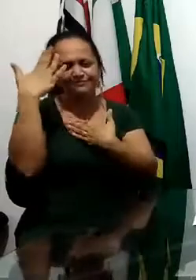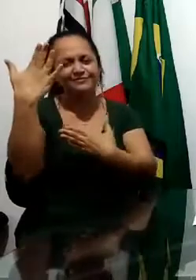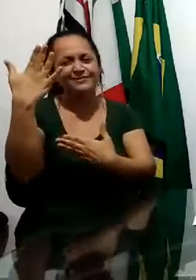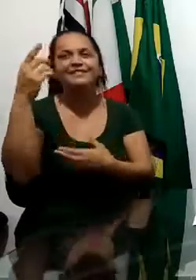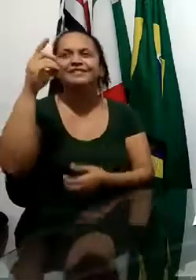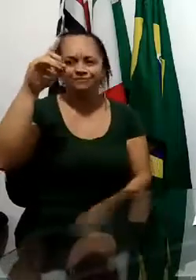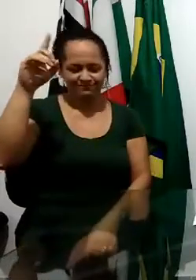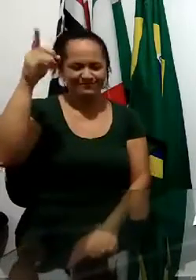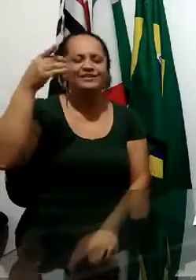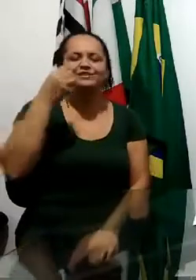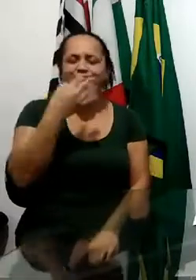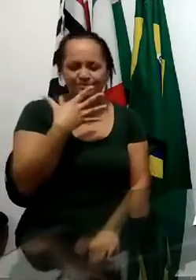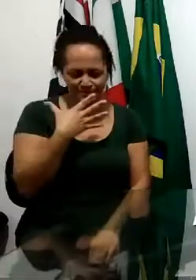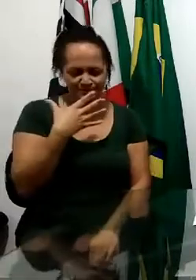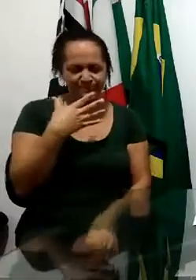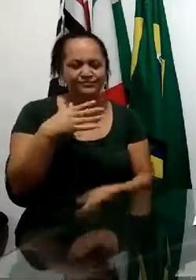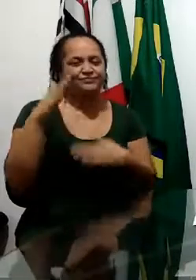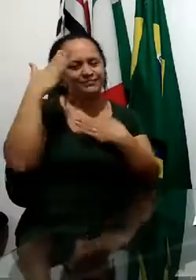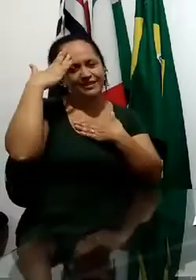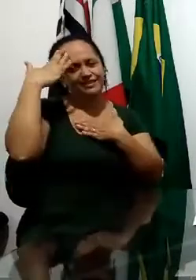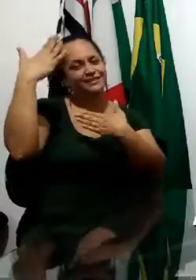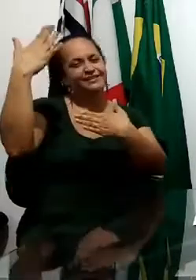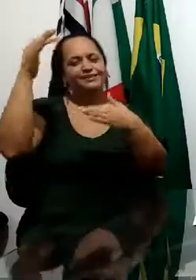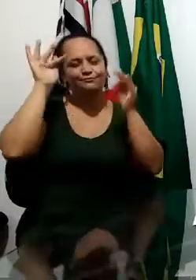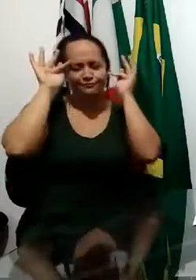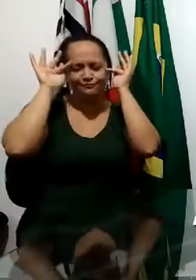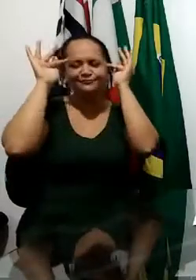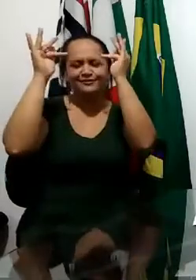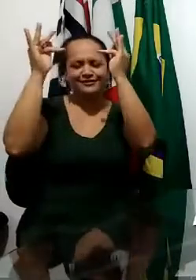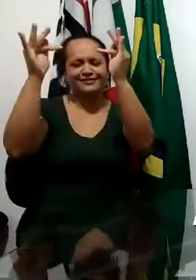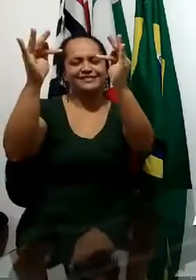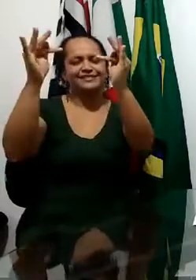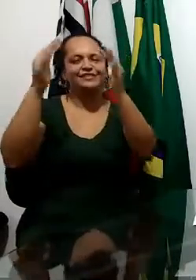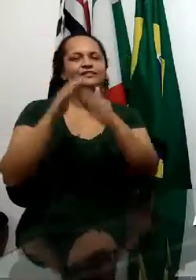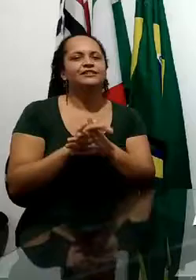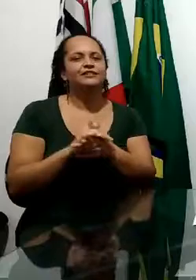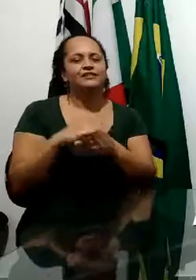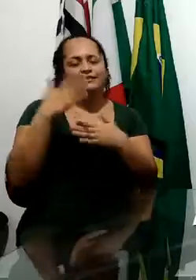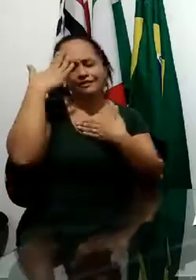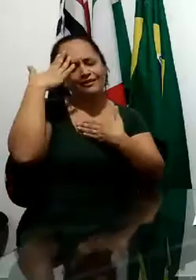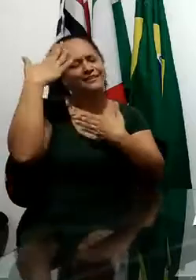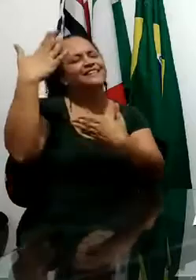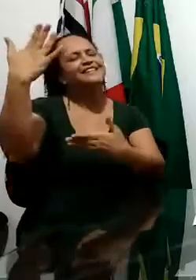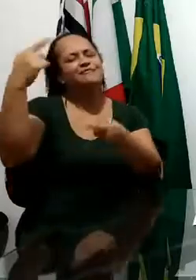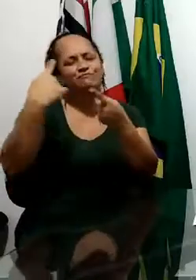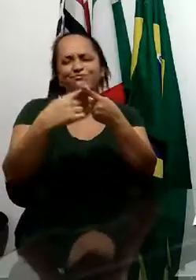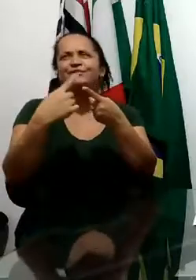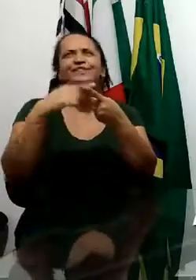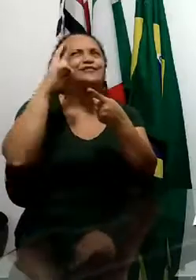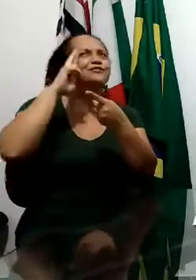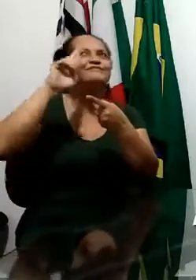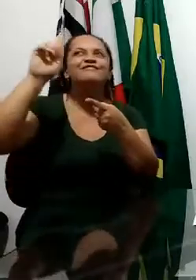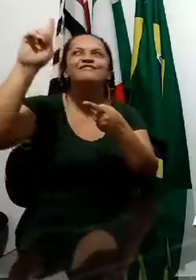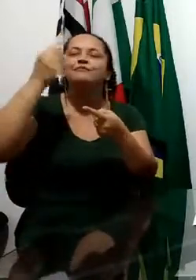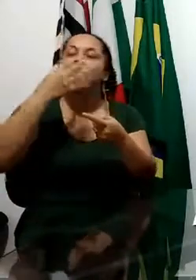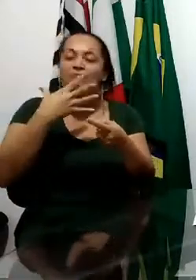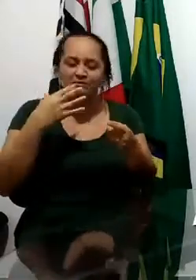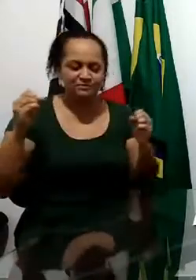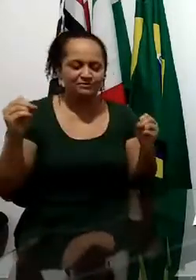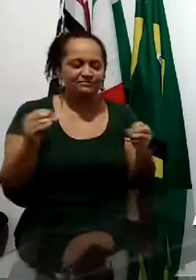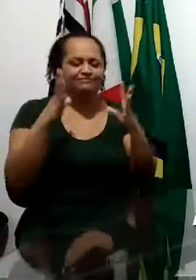te agradecer pela tua fidelidade, te agradecer porque o Senhor é bom e a sua